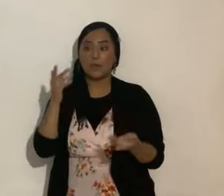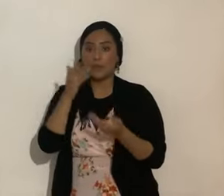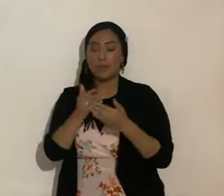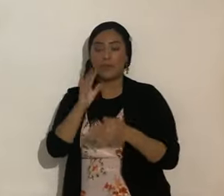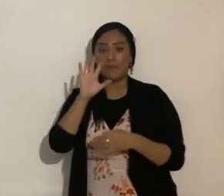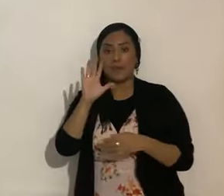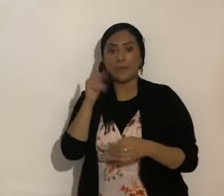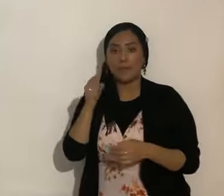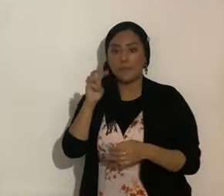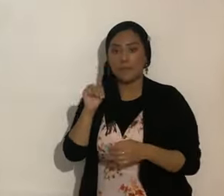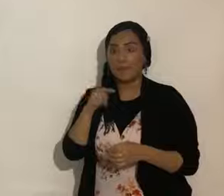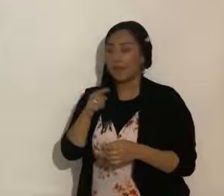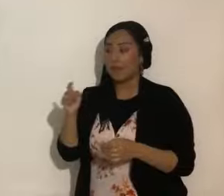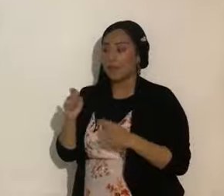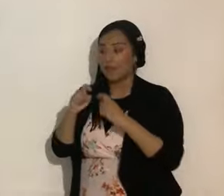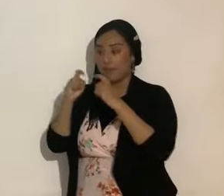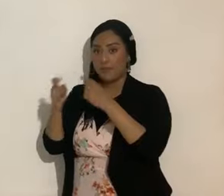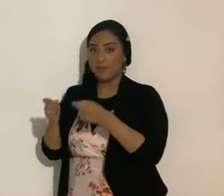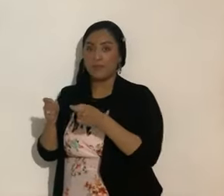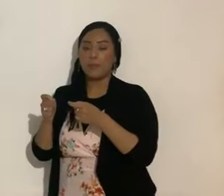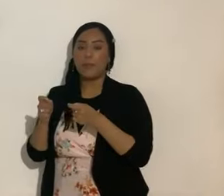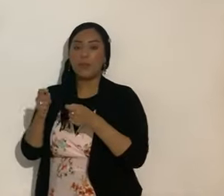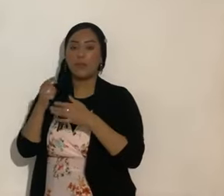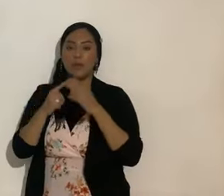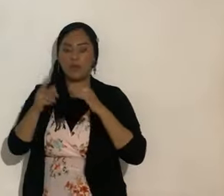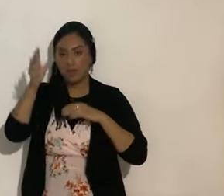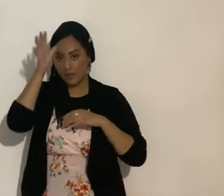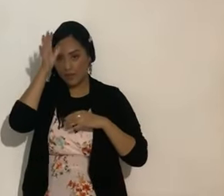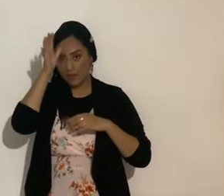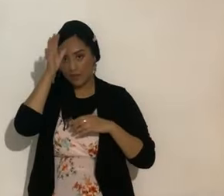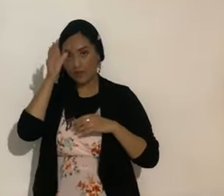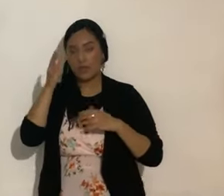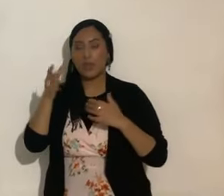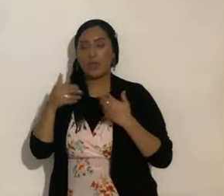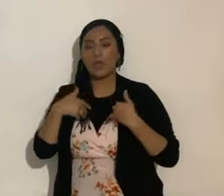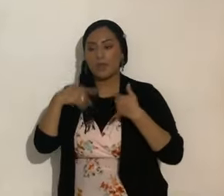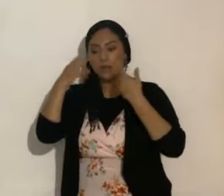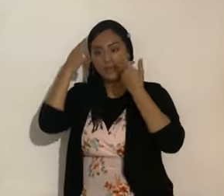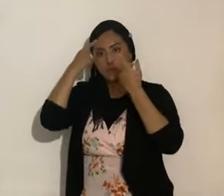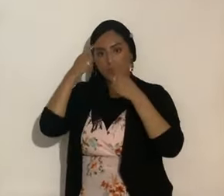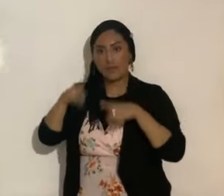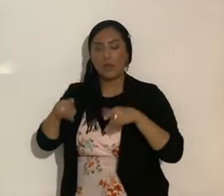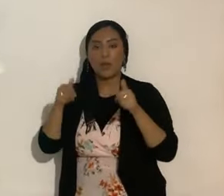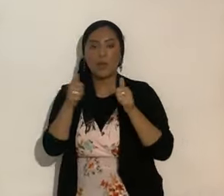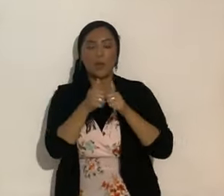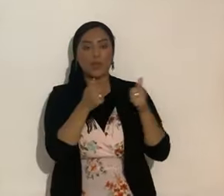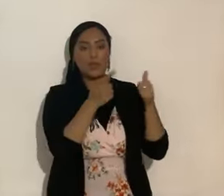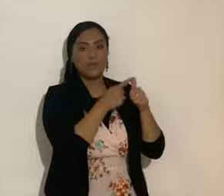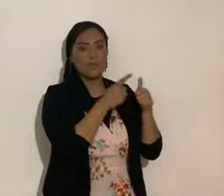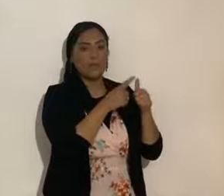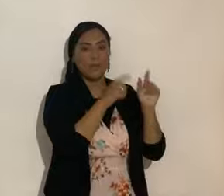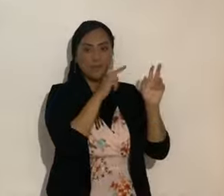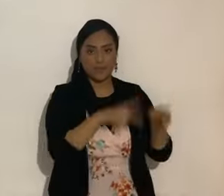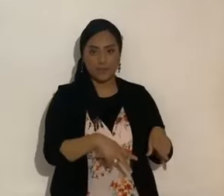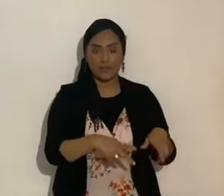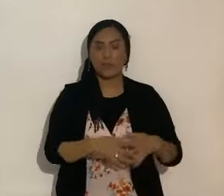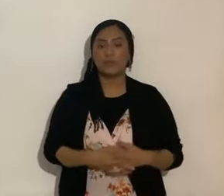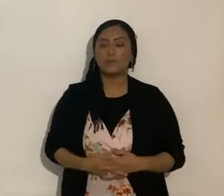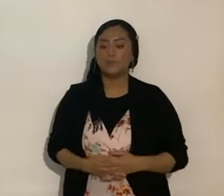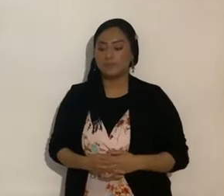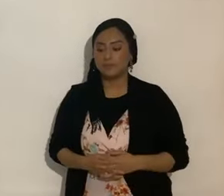tarde, recibieron lo que el padre de familia había convenido con los primeros.